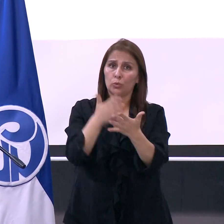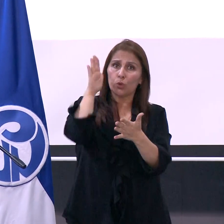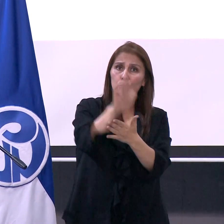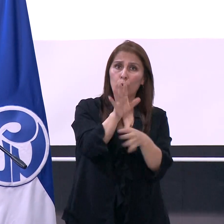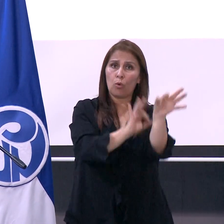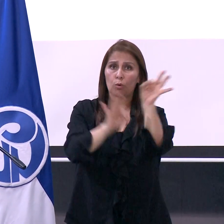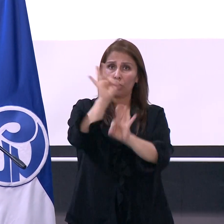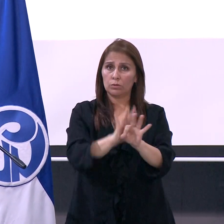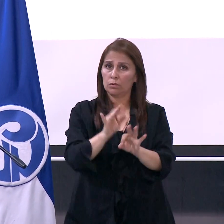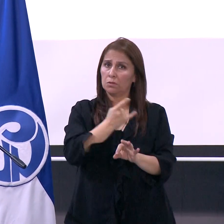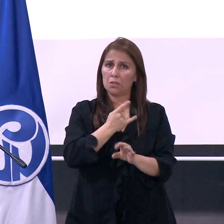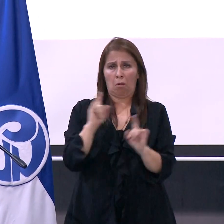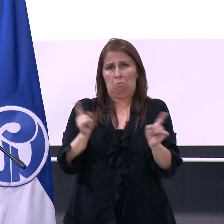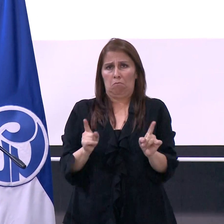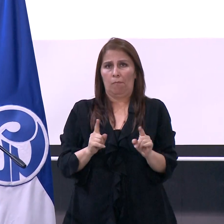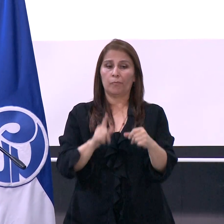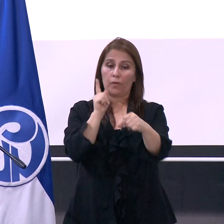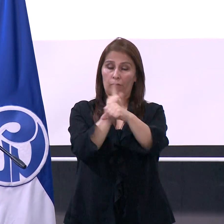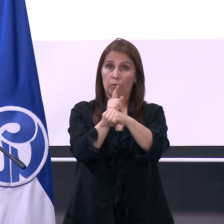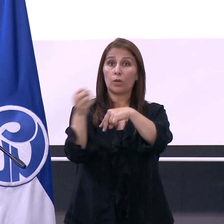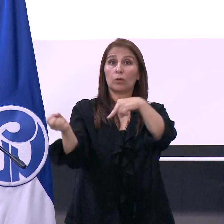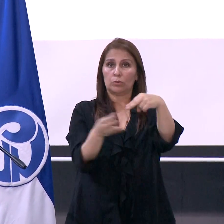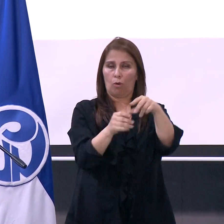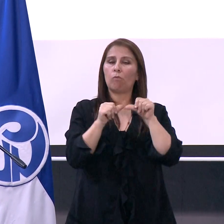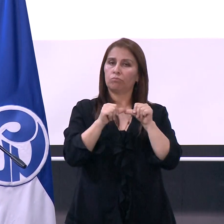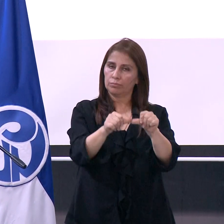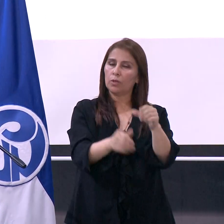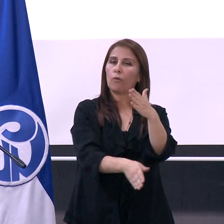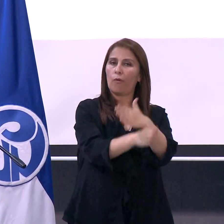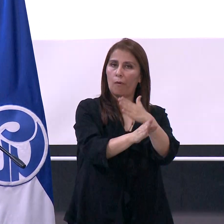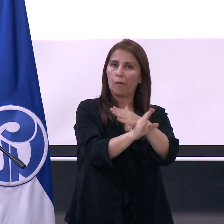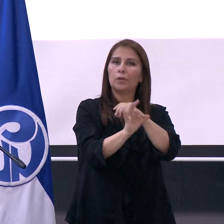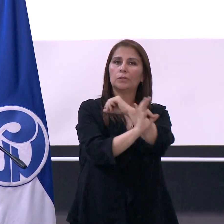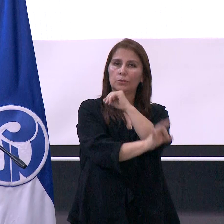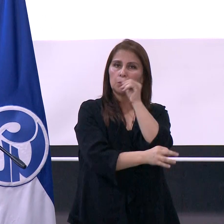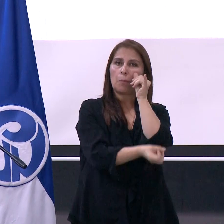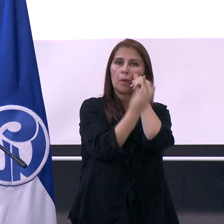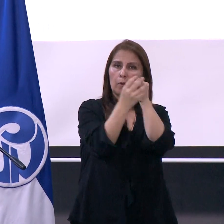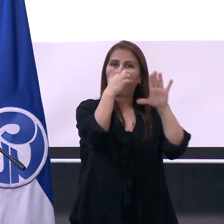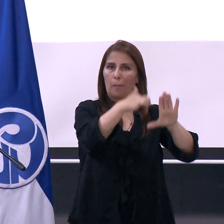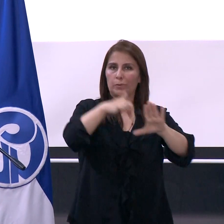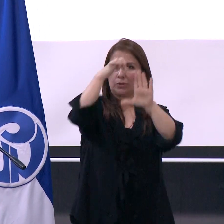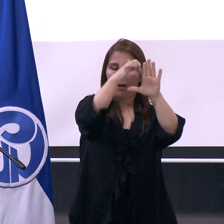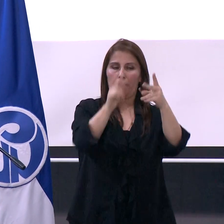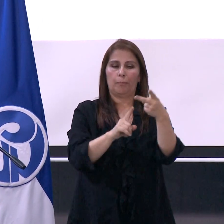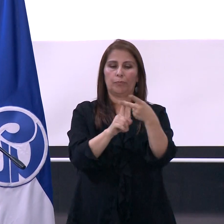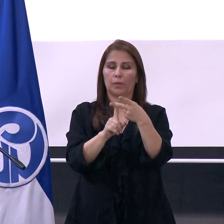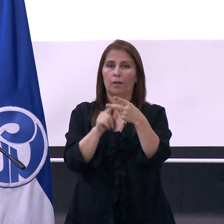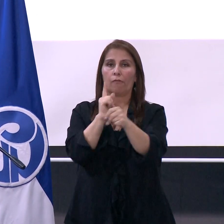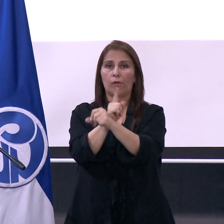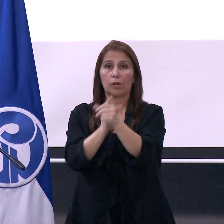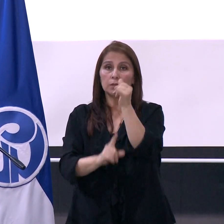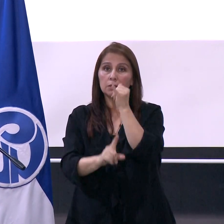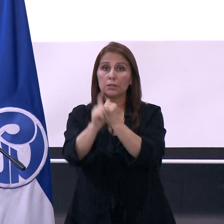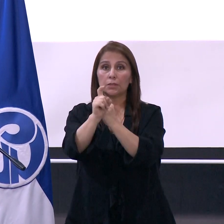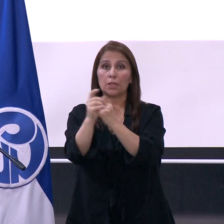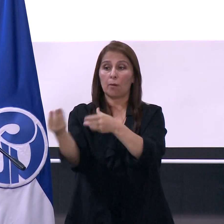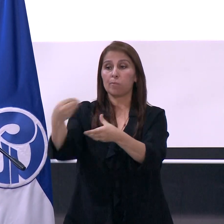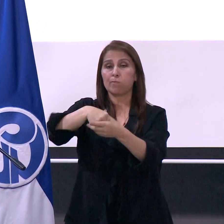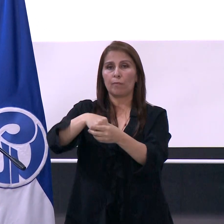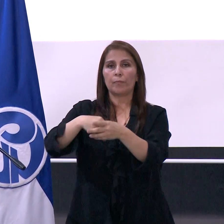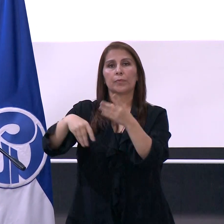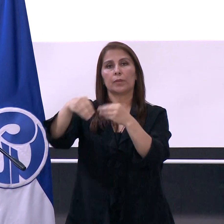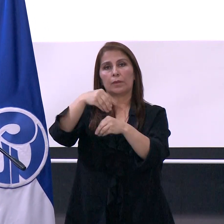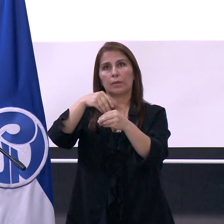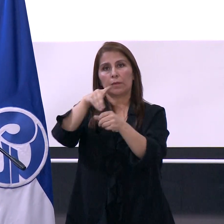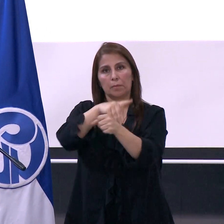así la facultad de educación mantuvo el departamento de cepeda de psicopedagogía y de postgrados la facultad de ciencias incluyó los departamentos de física